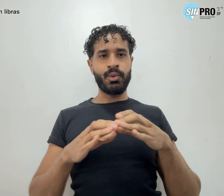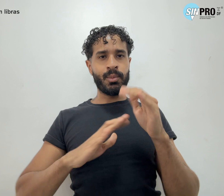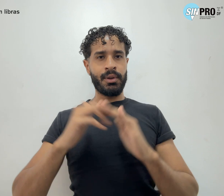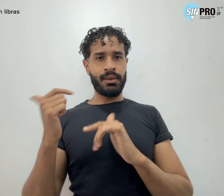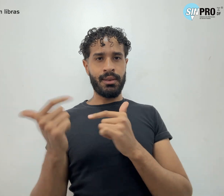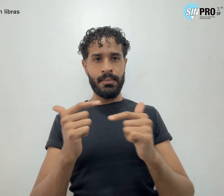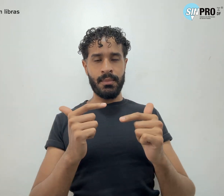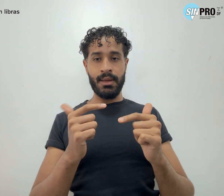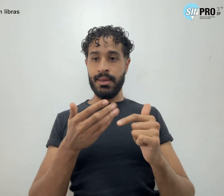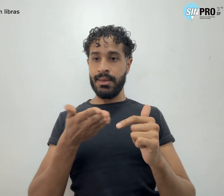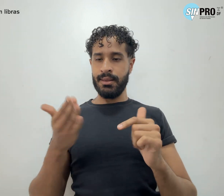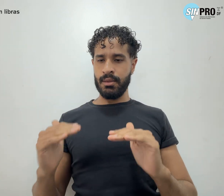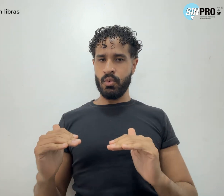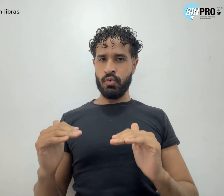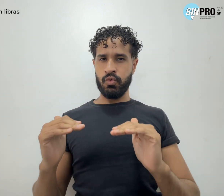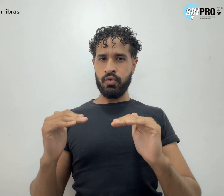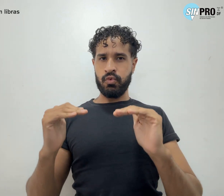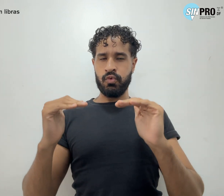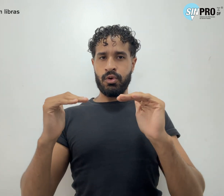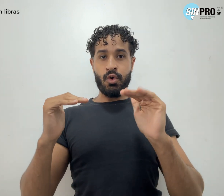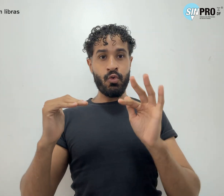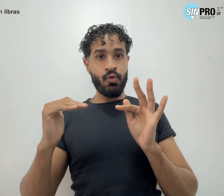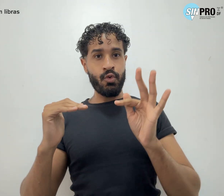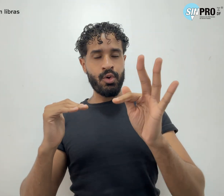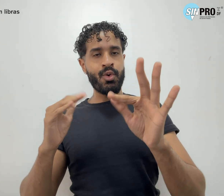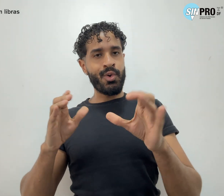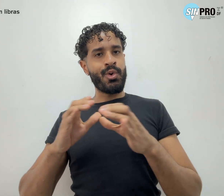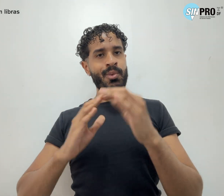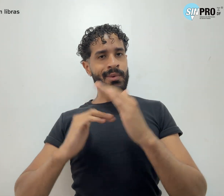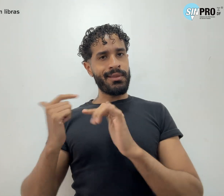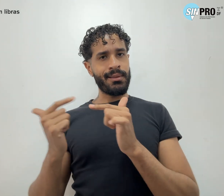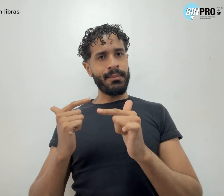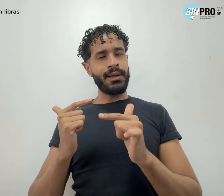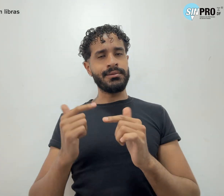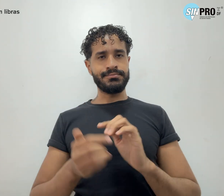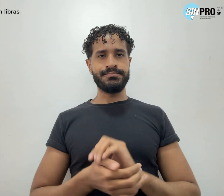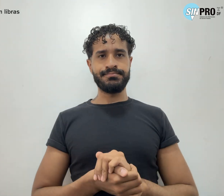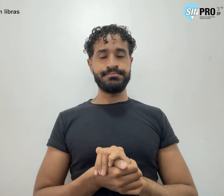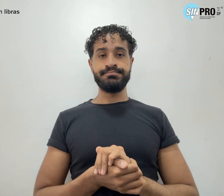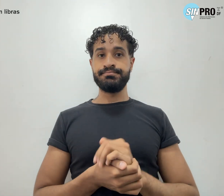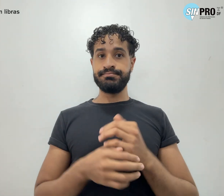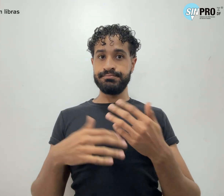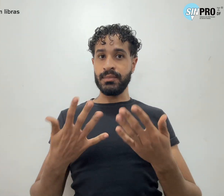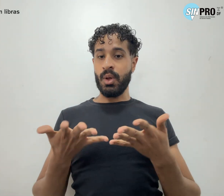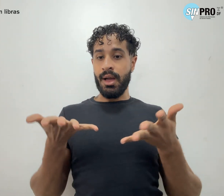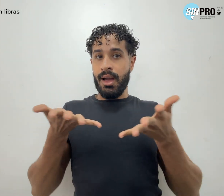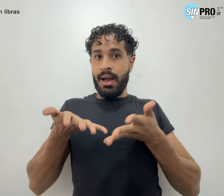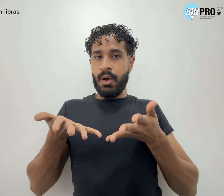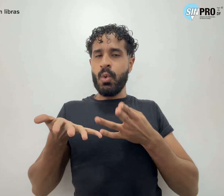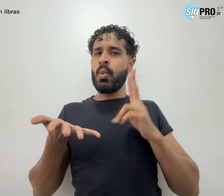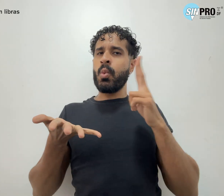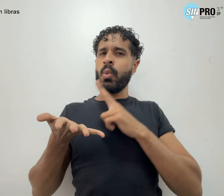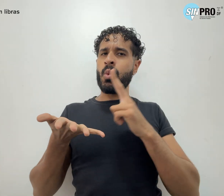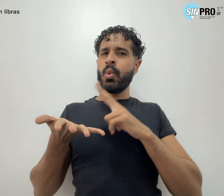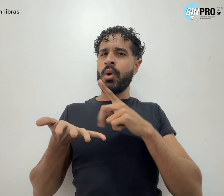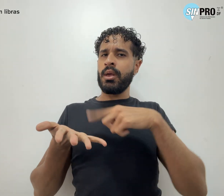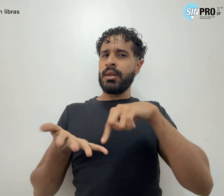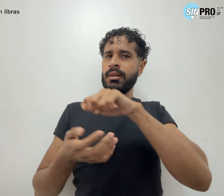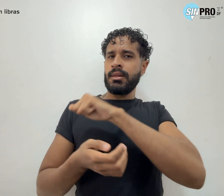futuro. É urgente, portanto, que esses estudantes entendam que há uma estrutura